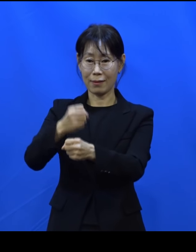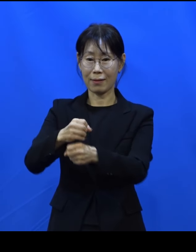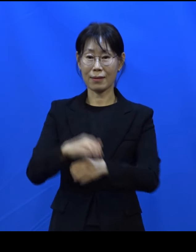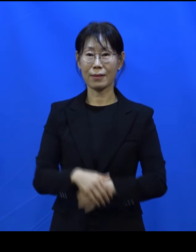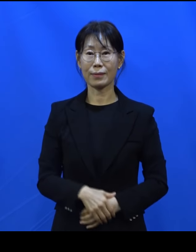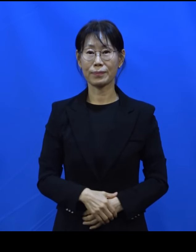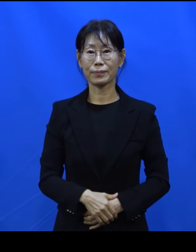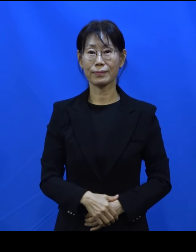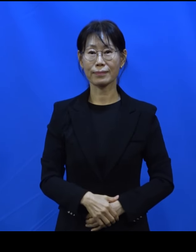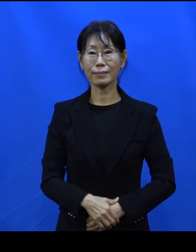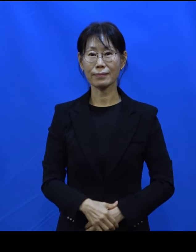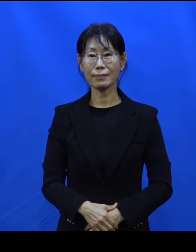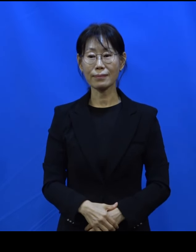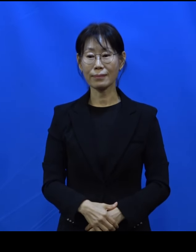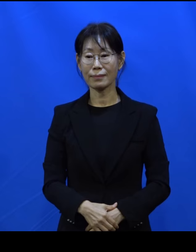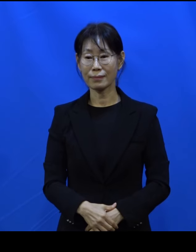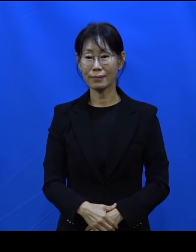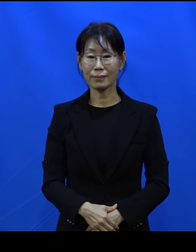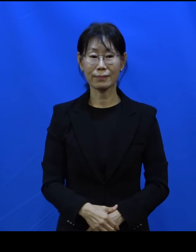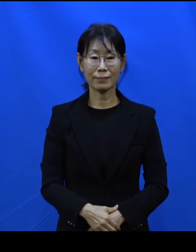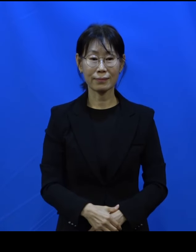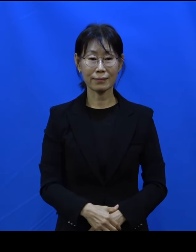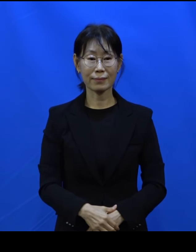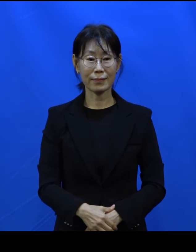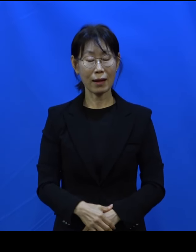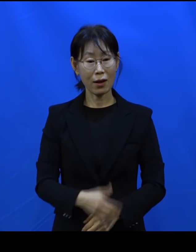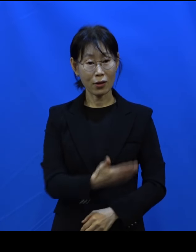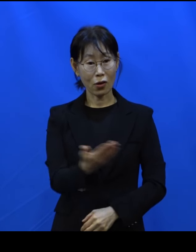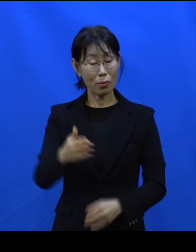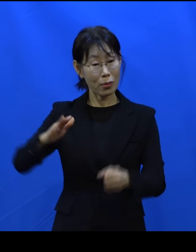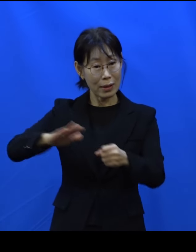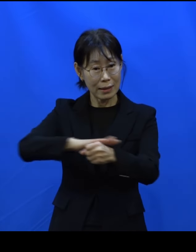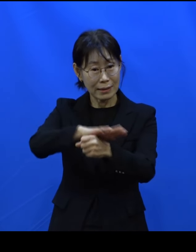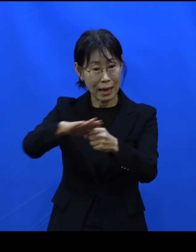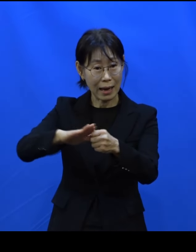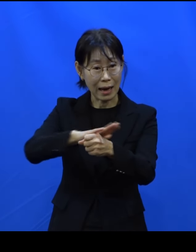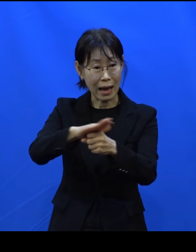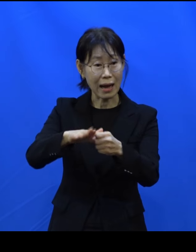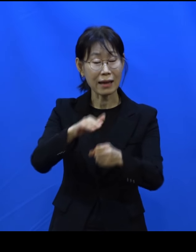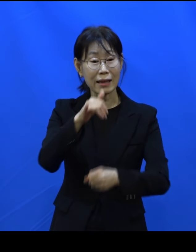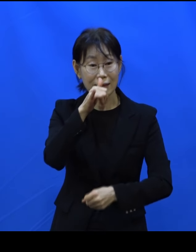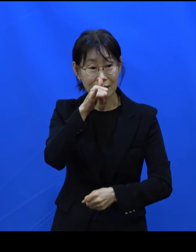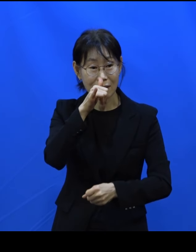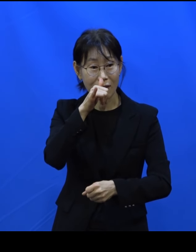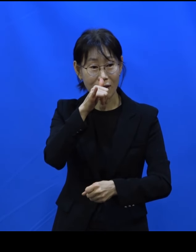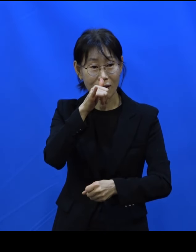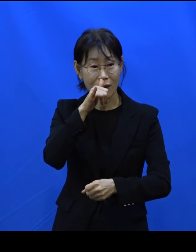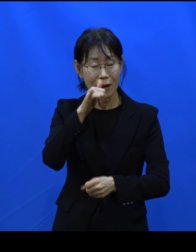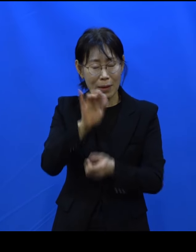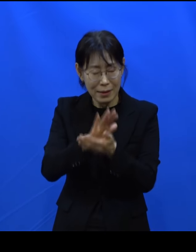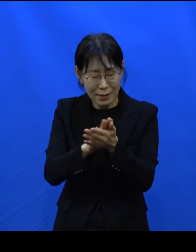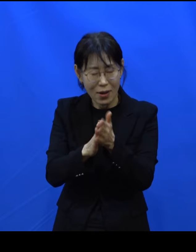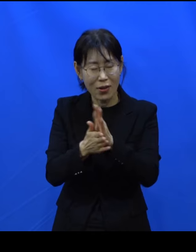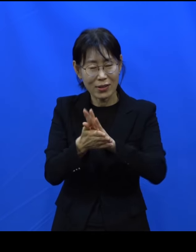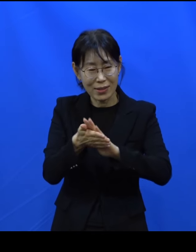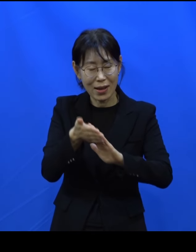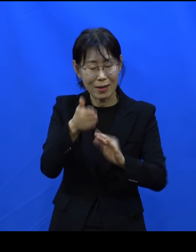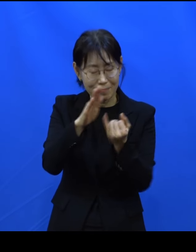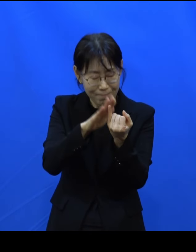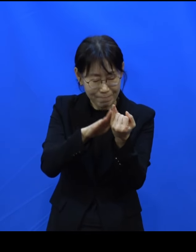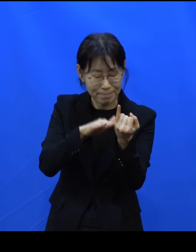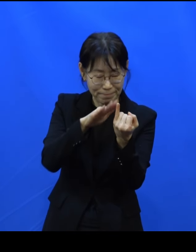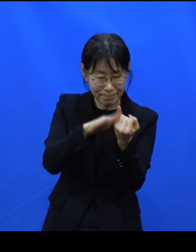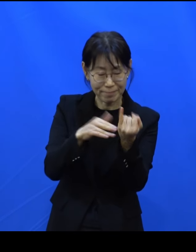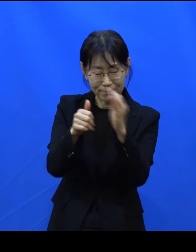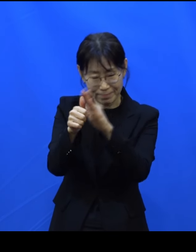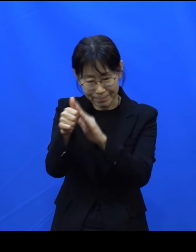뭘 보여주죠? 사랑이라는 게 사랑의 힘이에요. 사랑하면 이렇게 정성이 들어간 거예요. 애정 어린 손길로 다듬어지고